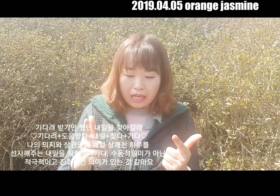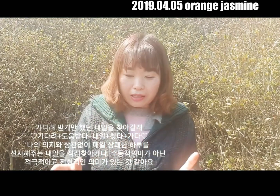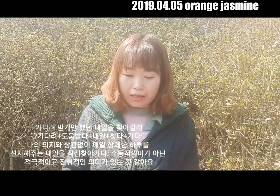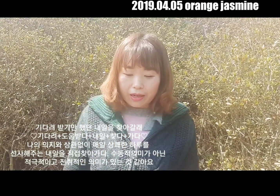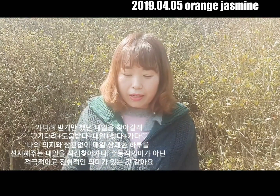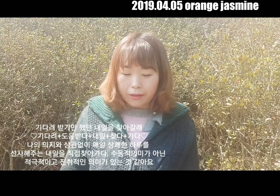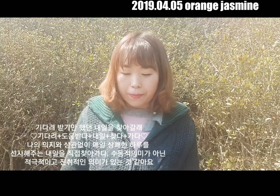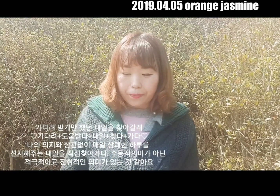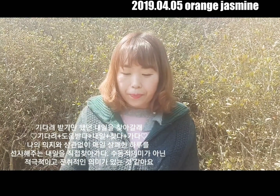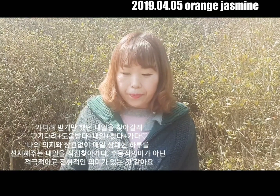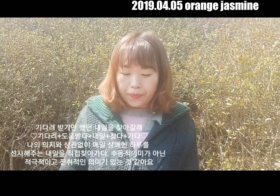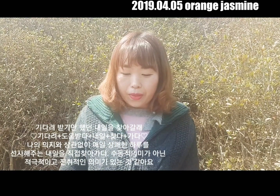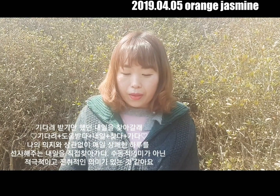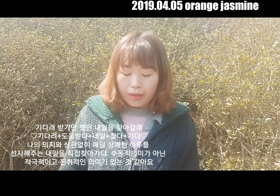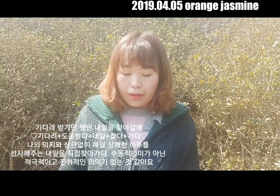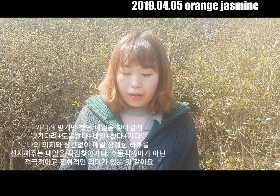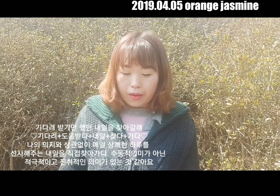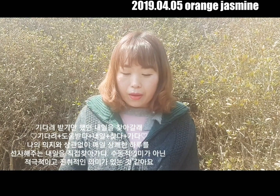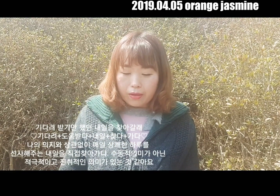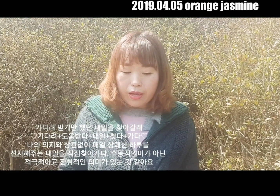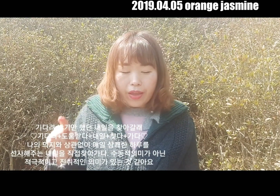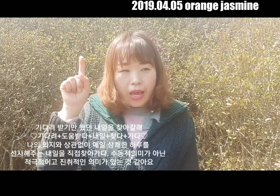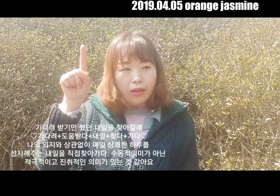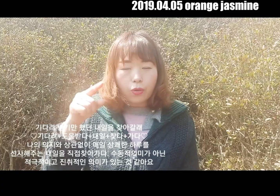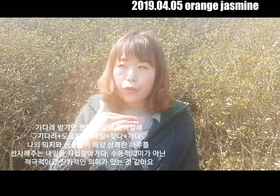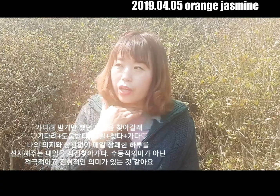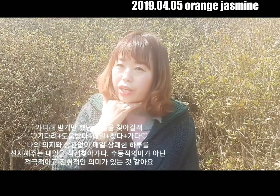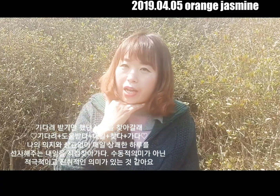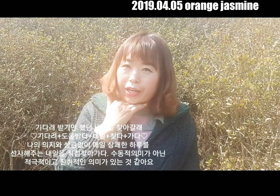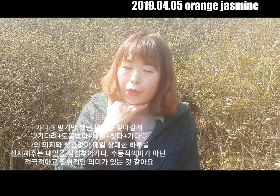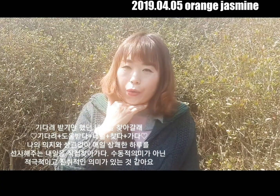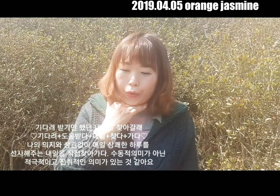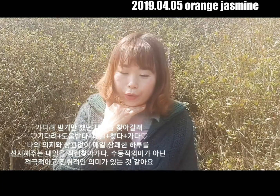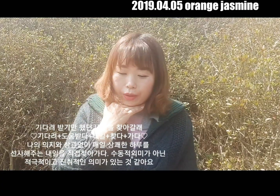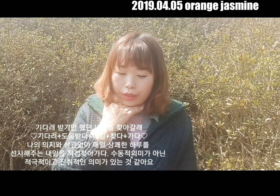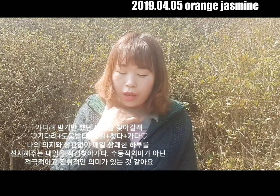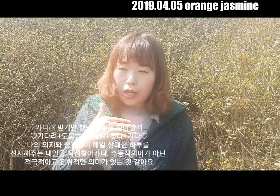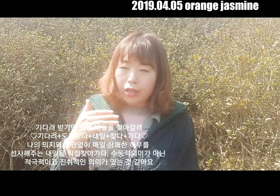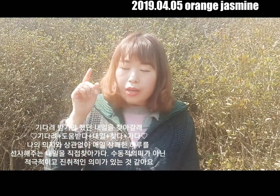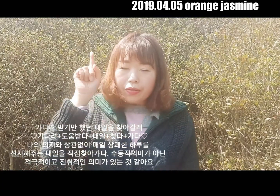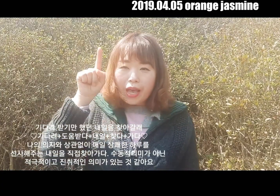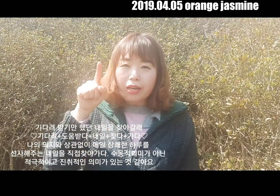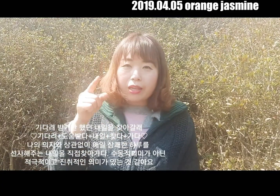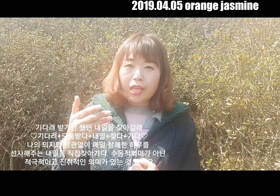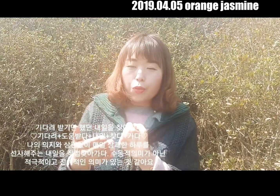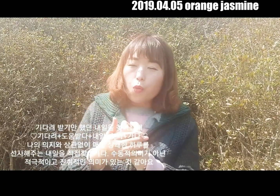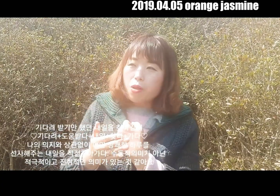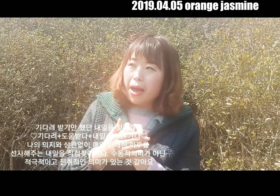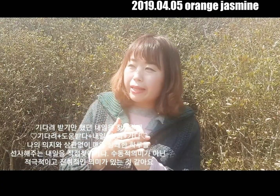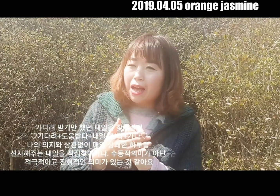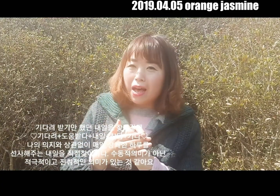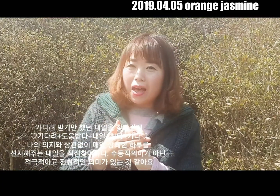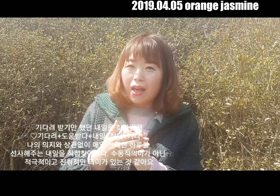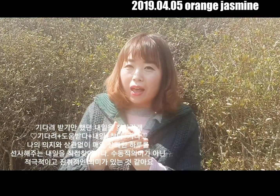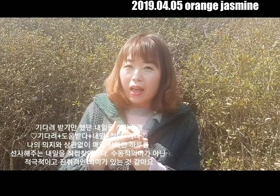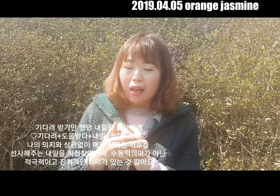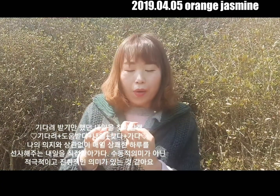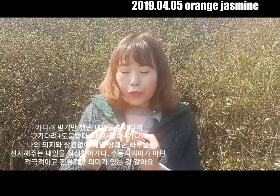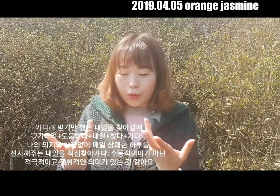사람은 아니잖아요. 근데 내일을 어떻게 기다려, 내가 내일한테 도움을 받아,